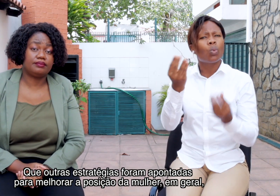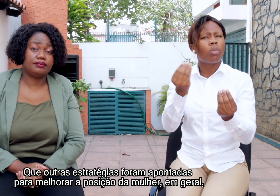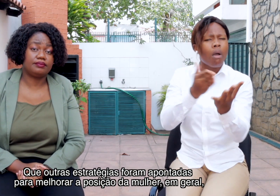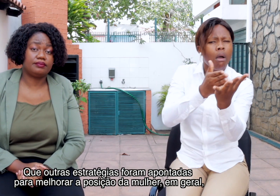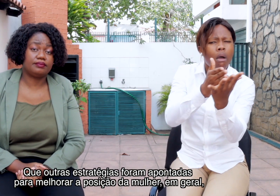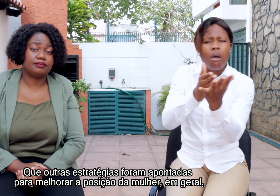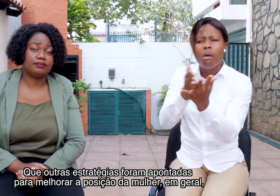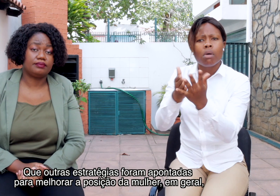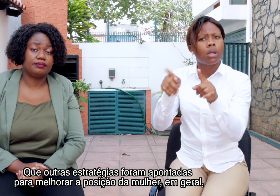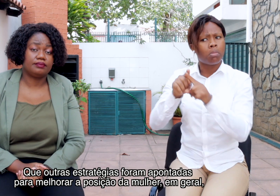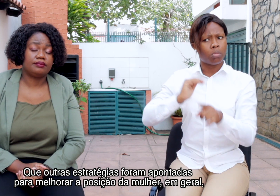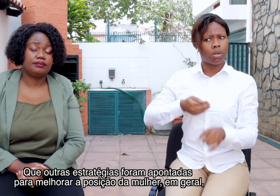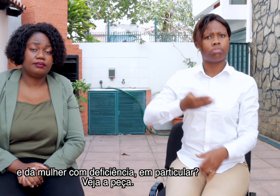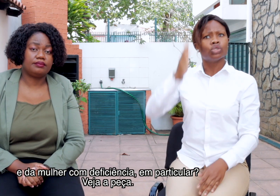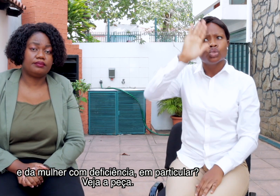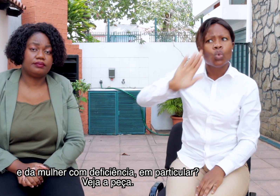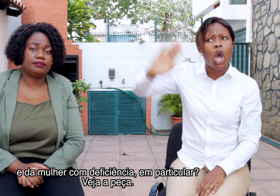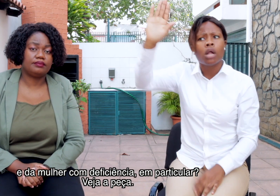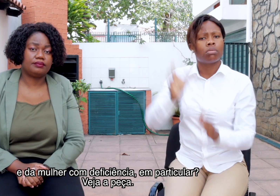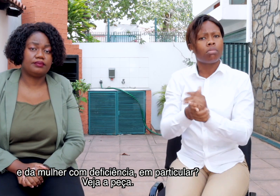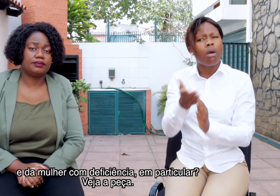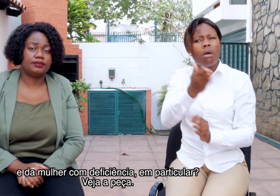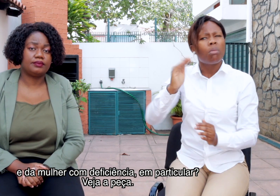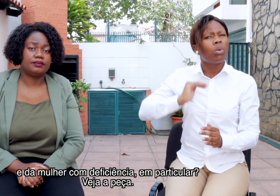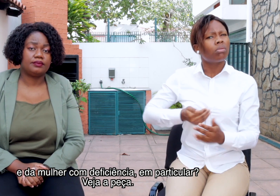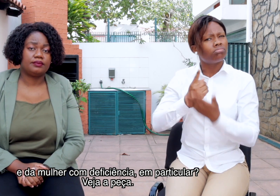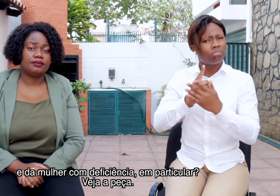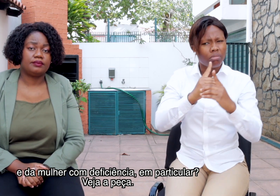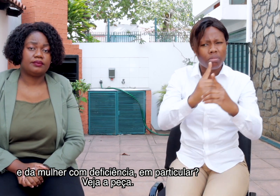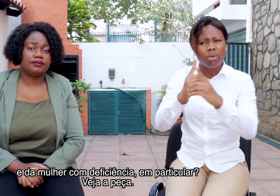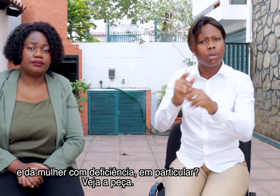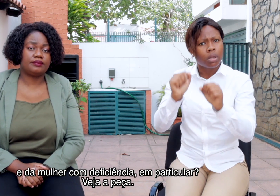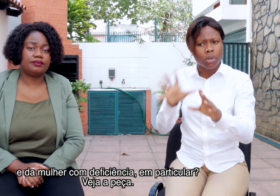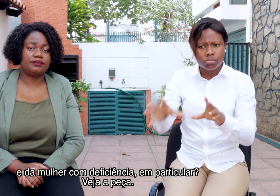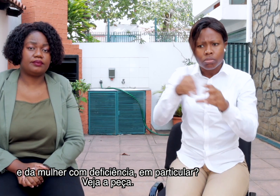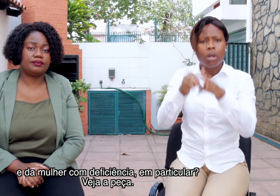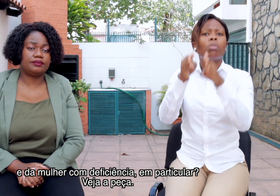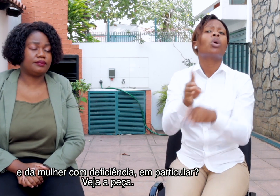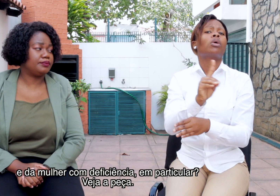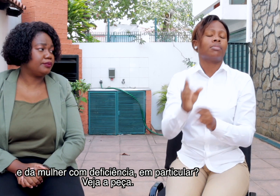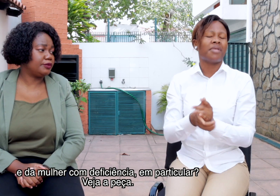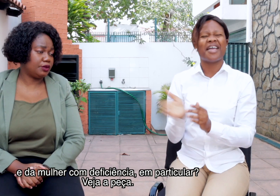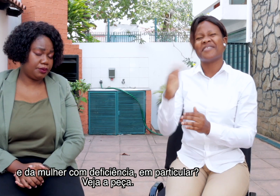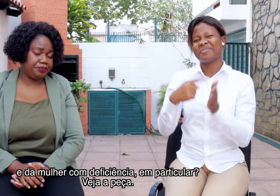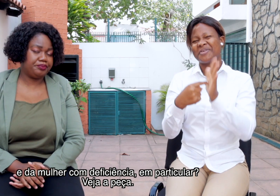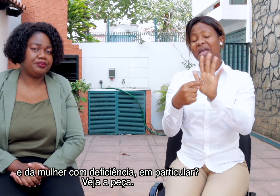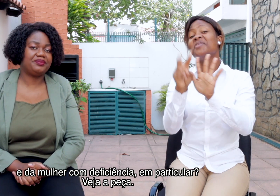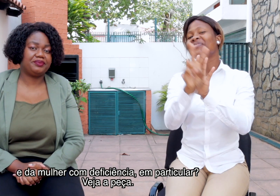a posição da mulher em geral e da mulher com deficiência em particular? Veja a peça.